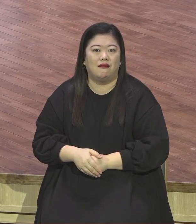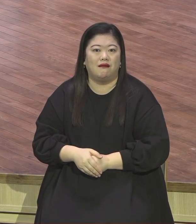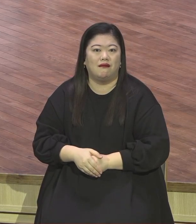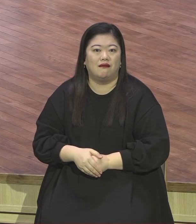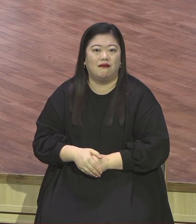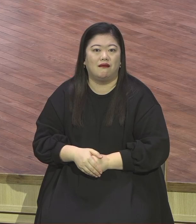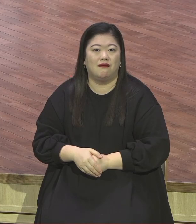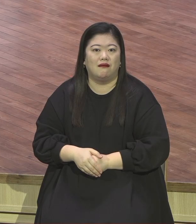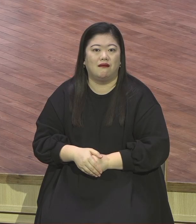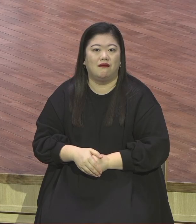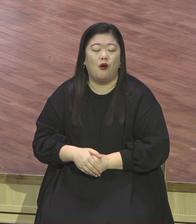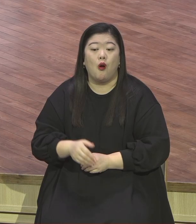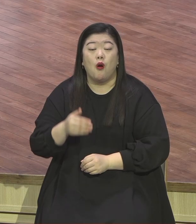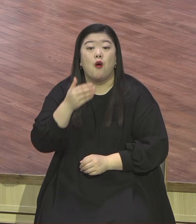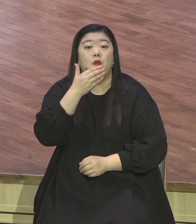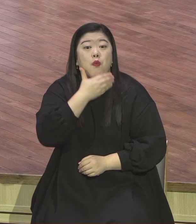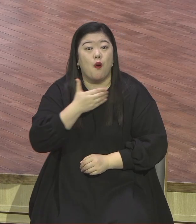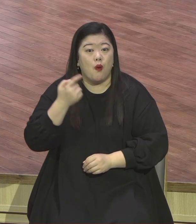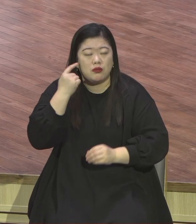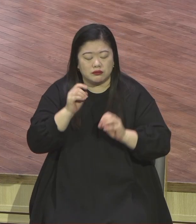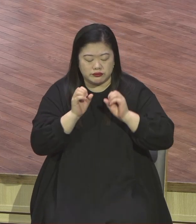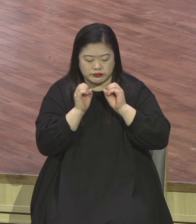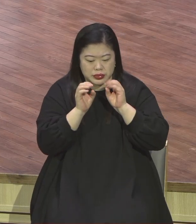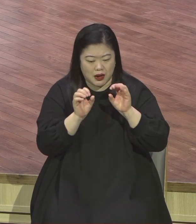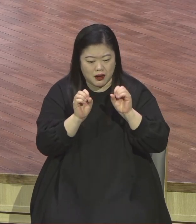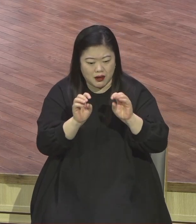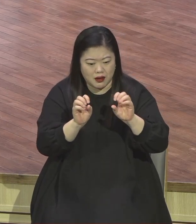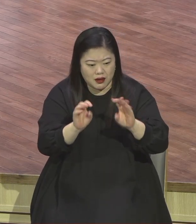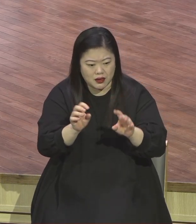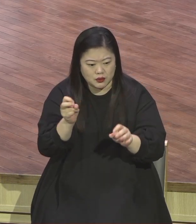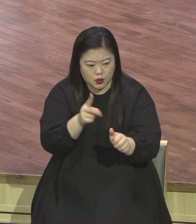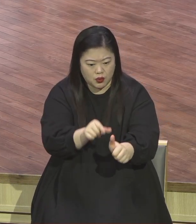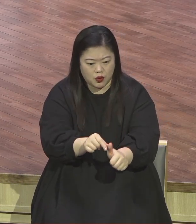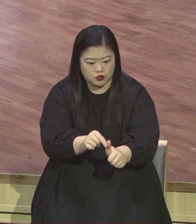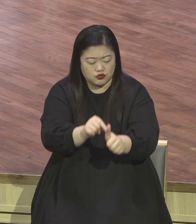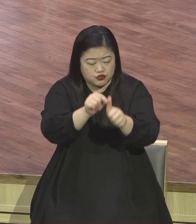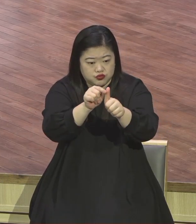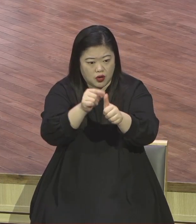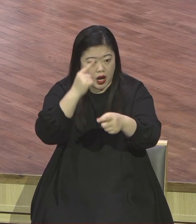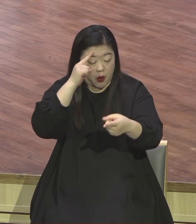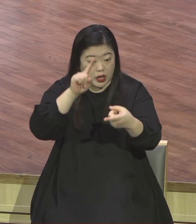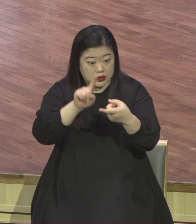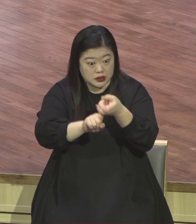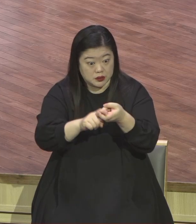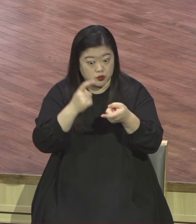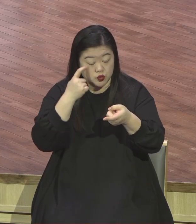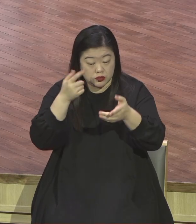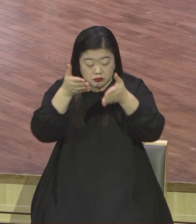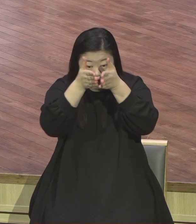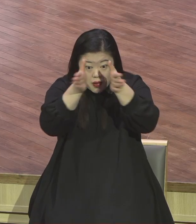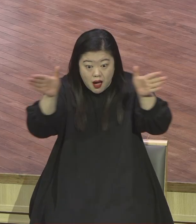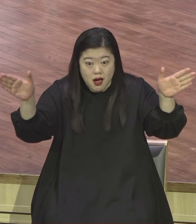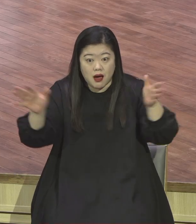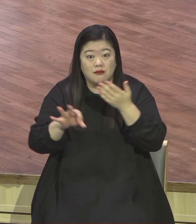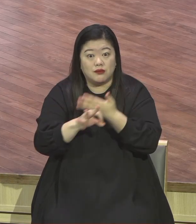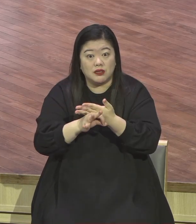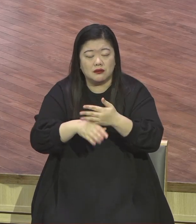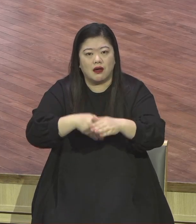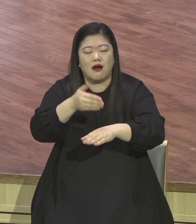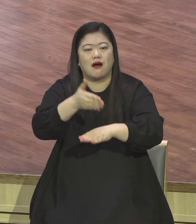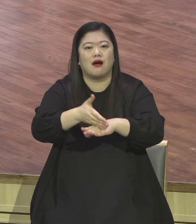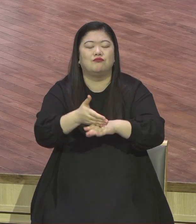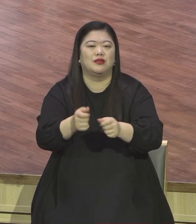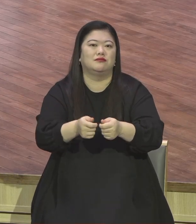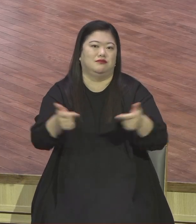복음의 눈을 가지게 되면 모든 것이 감사거리로 바뀌게 돼 있어요 감사거리로 다 바뀌게 돼 있어요